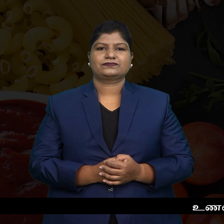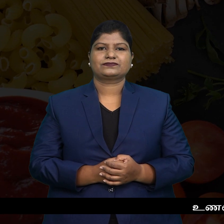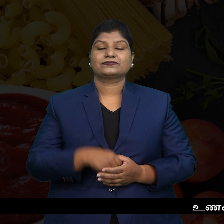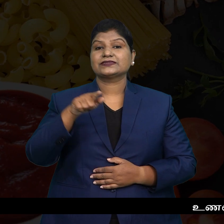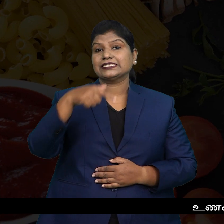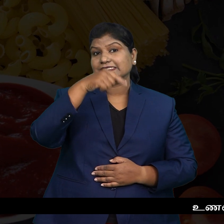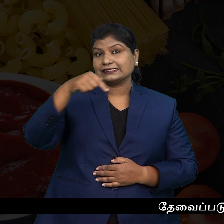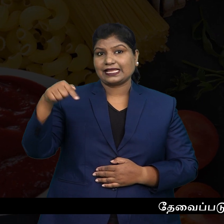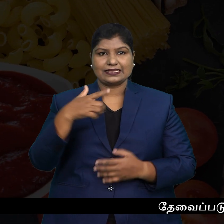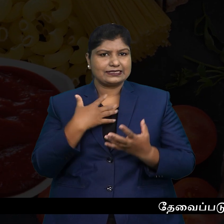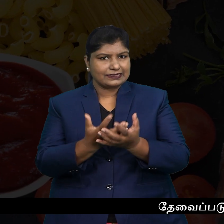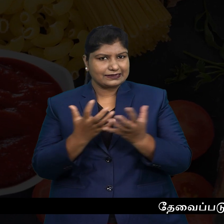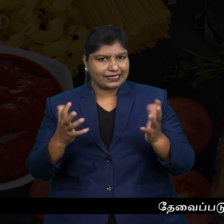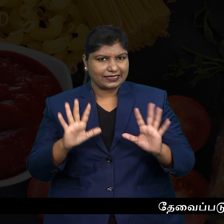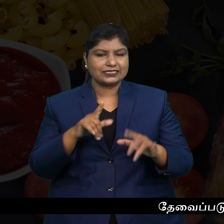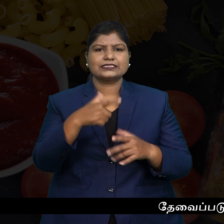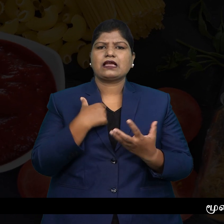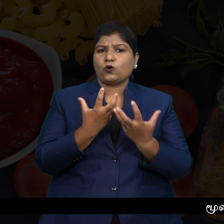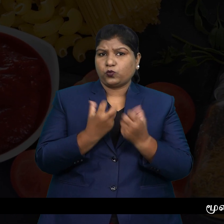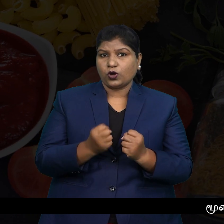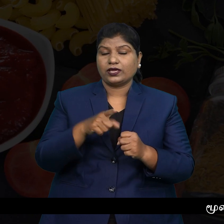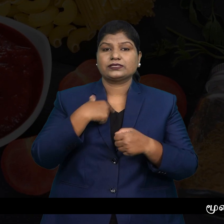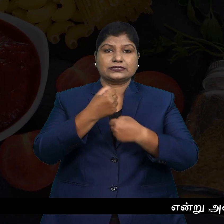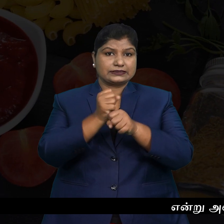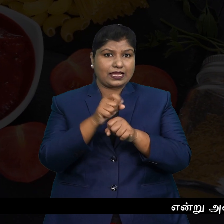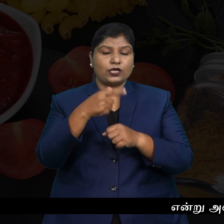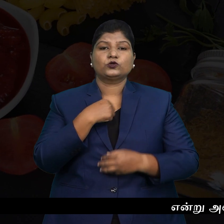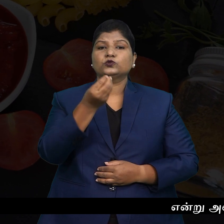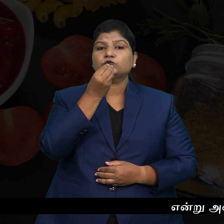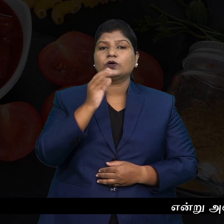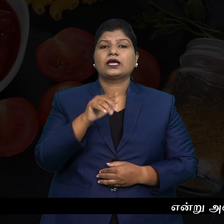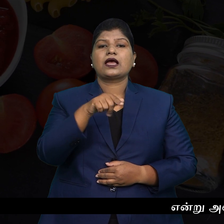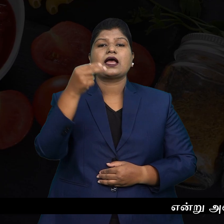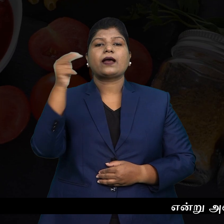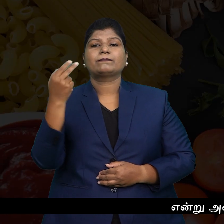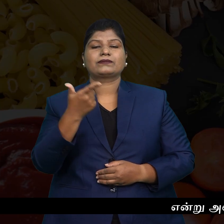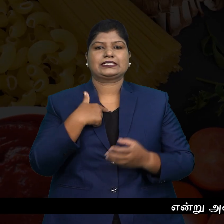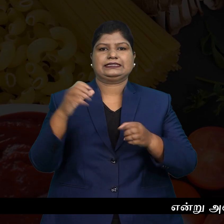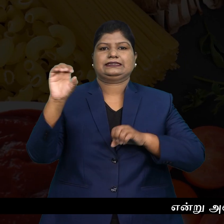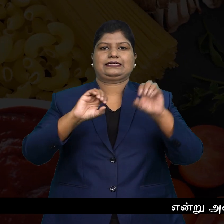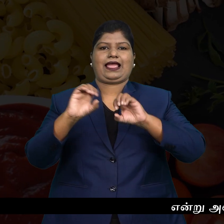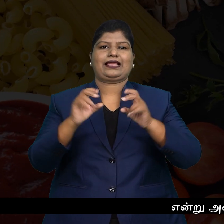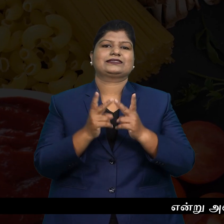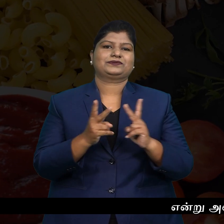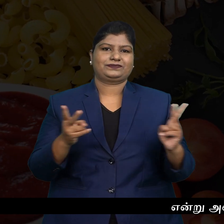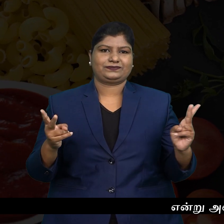உணவை தயாரிக்க தேவைப்படும் இந்த பொருட்களை மூலப்பொருட்கள் என்று அழைக்கப்படுகின்றன.